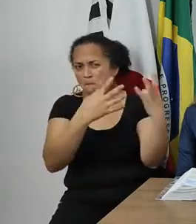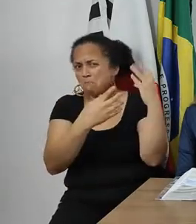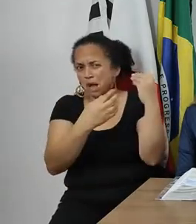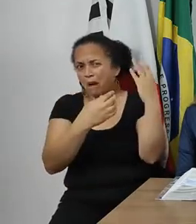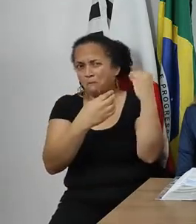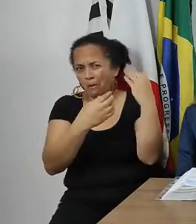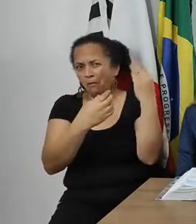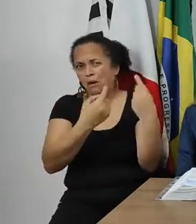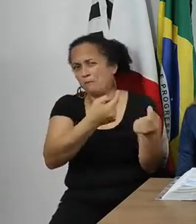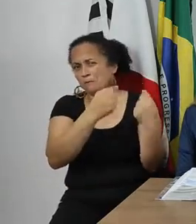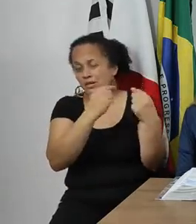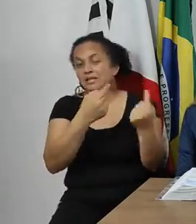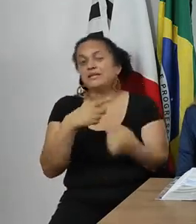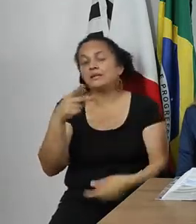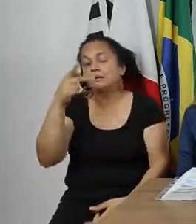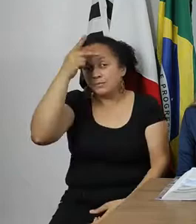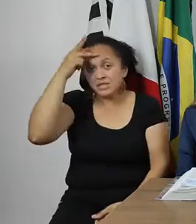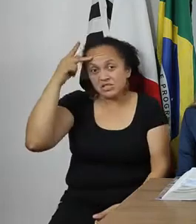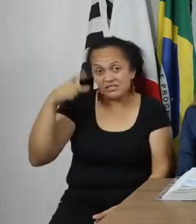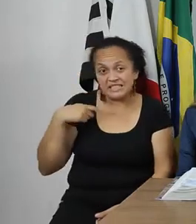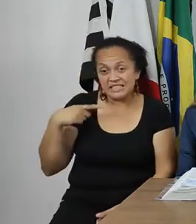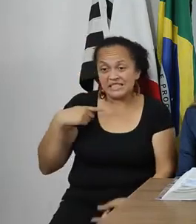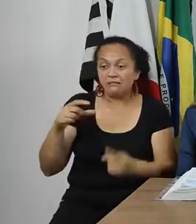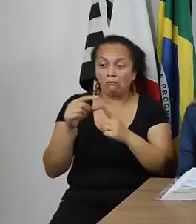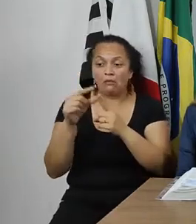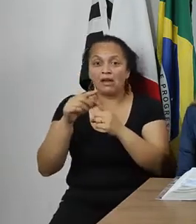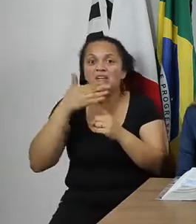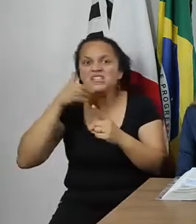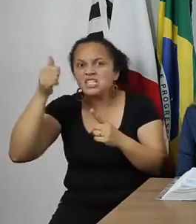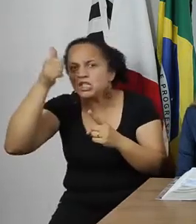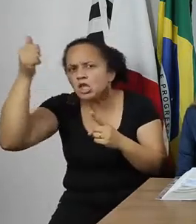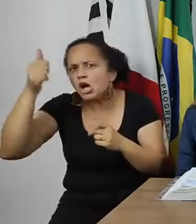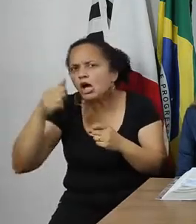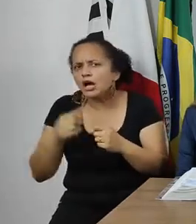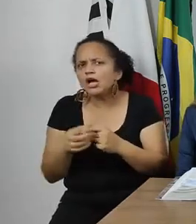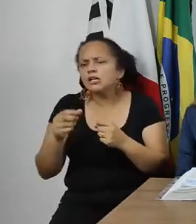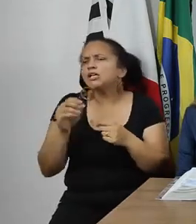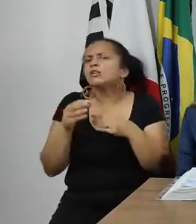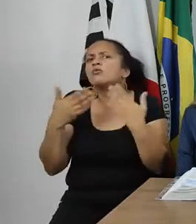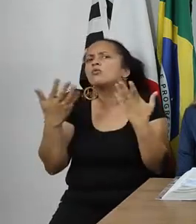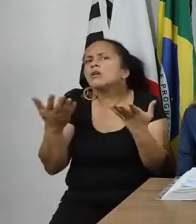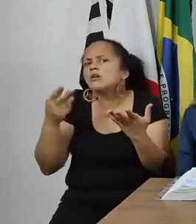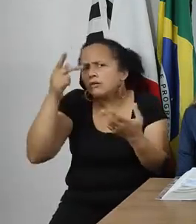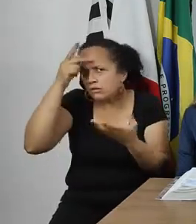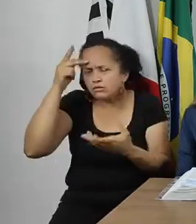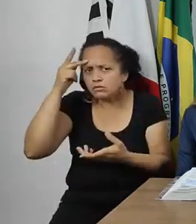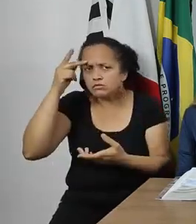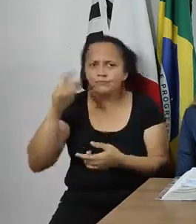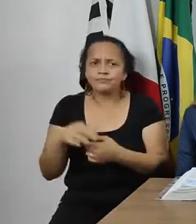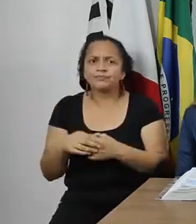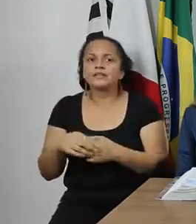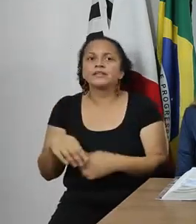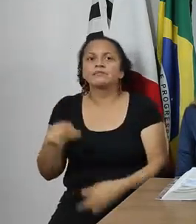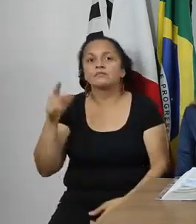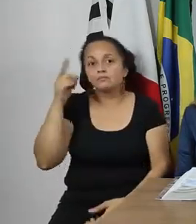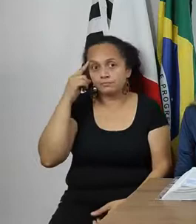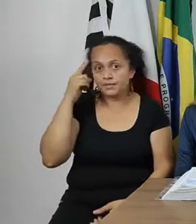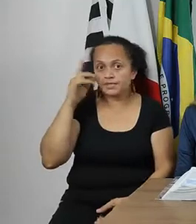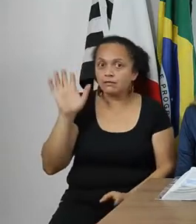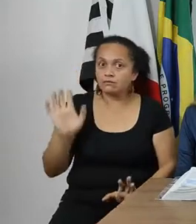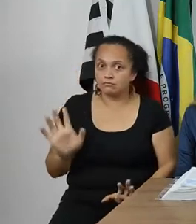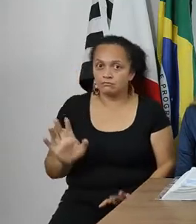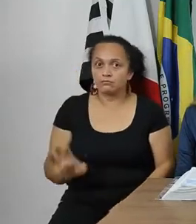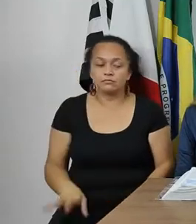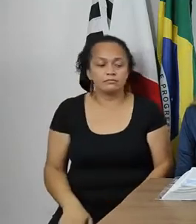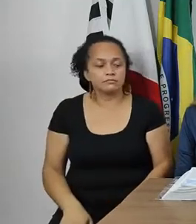tem as melhores palavras? Quem consegue se impor de melhor forma? Isso no âmbito psicológico. E foi